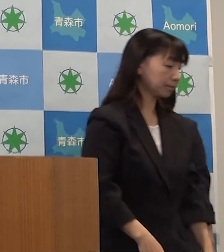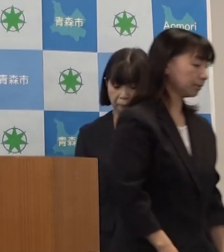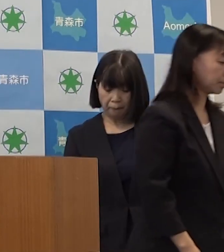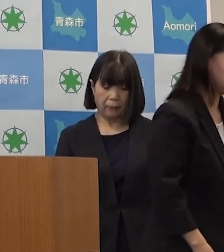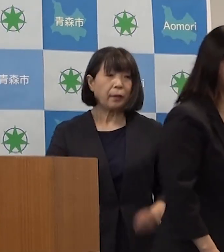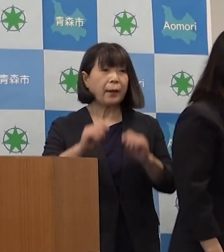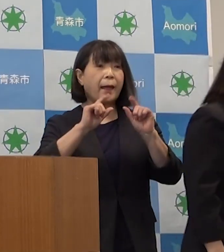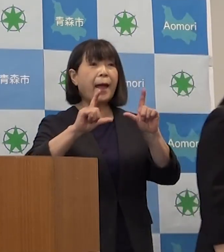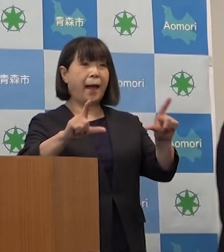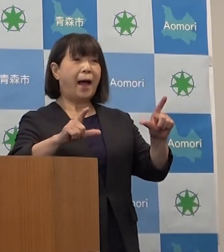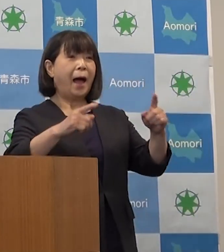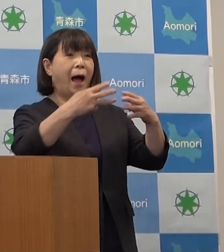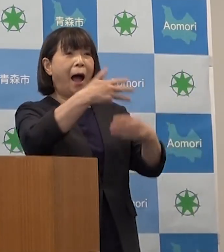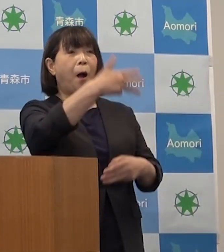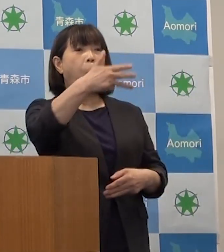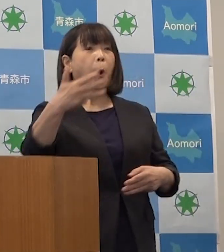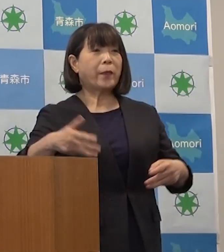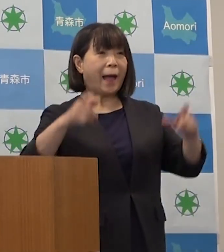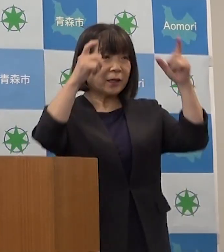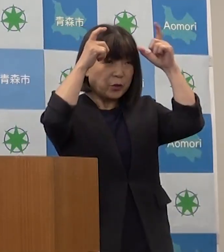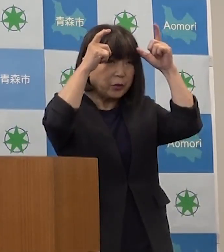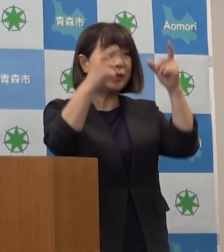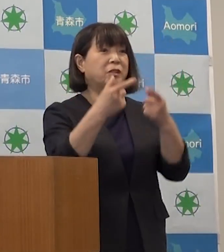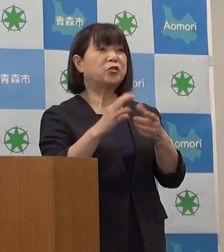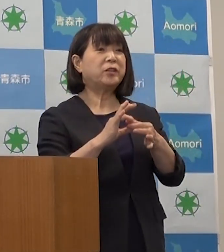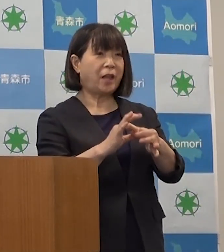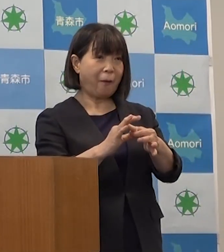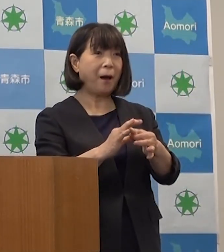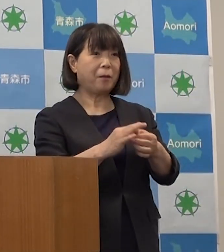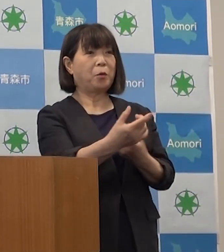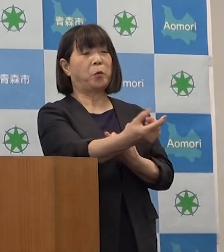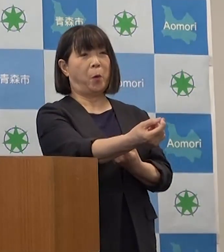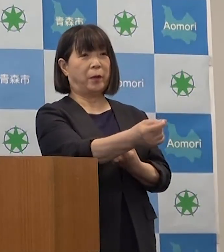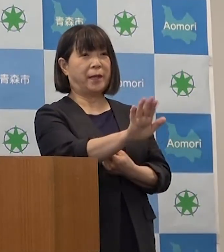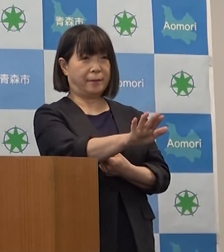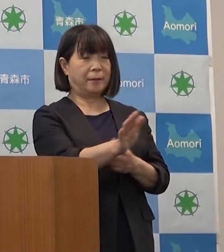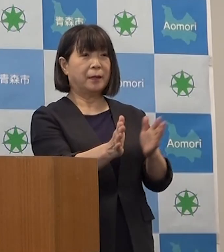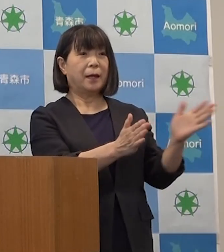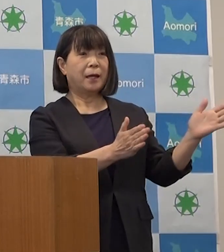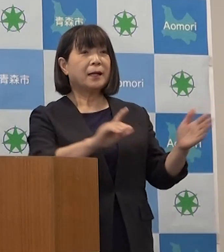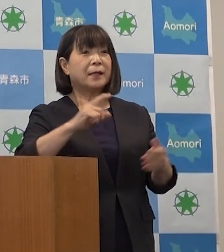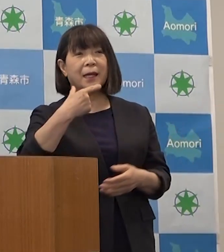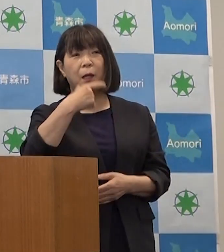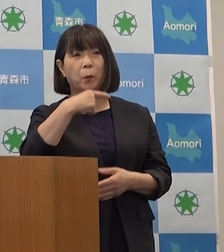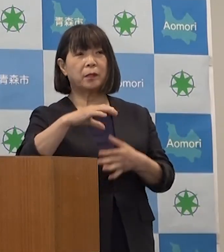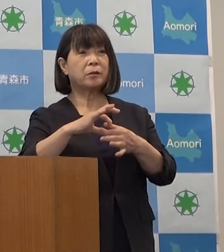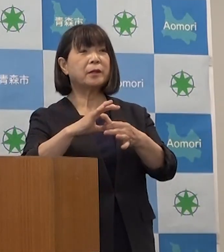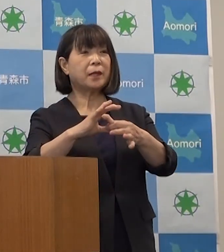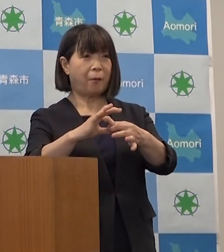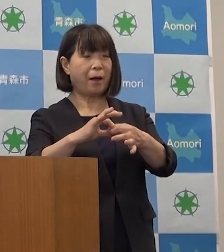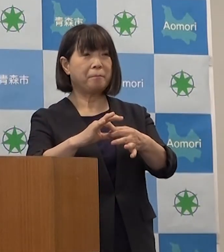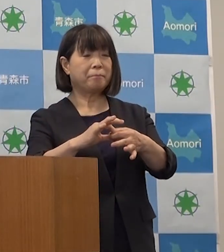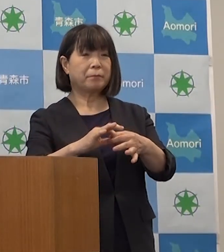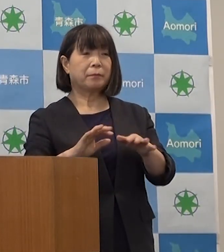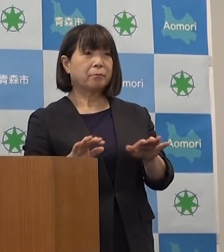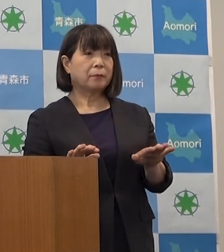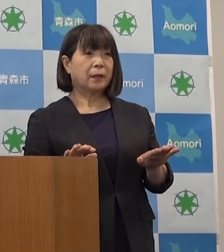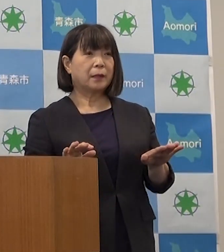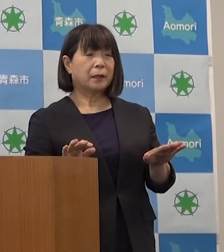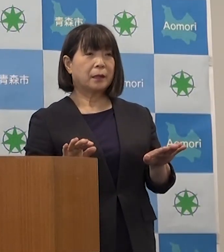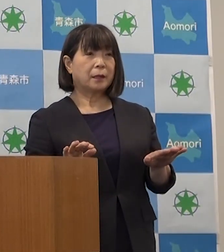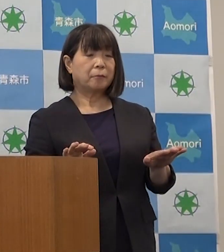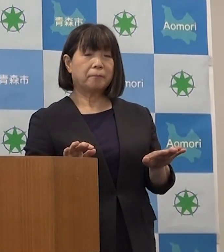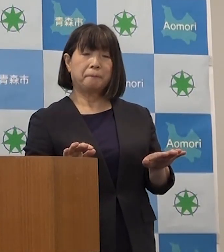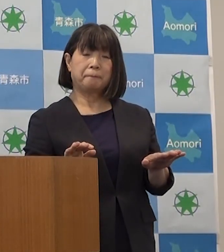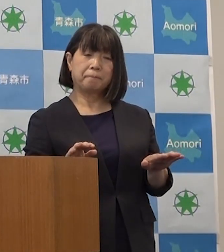田牛に関してはそういうことになります。で、りんごに関しましては、これは要は